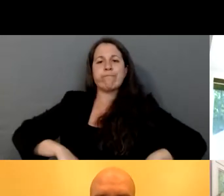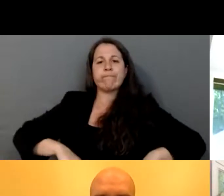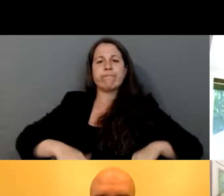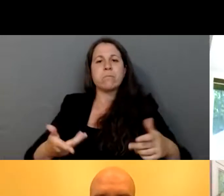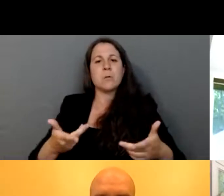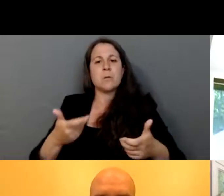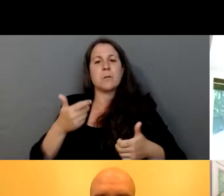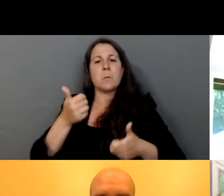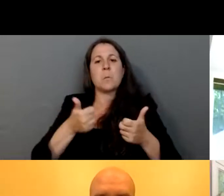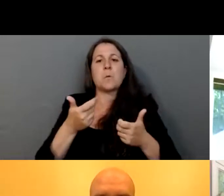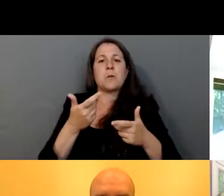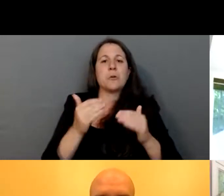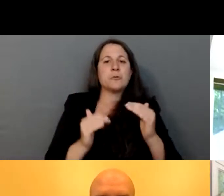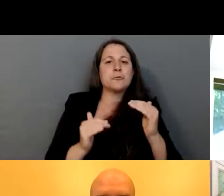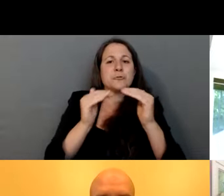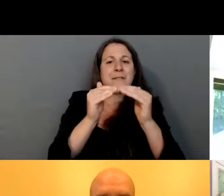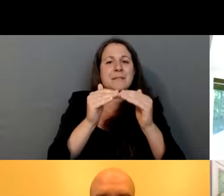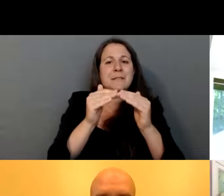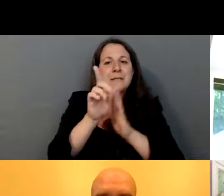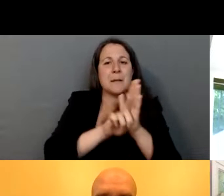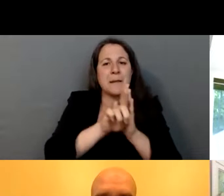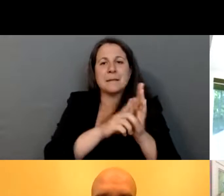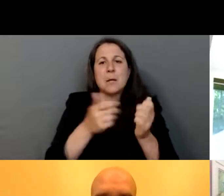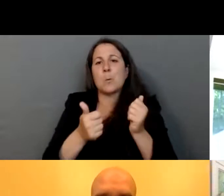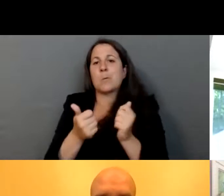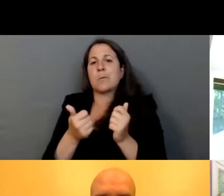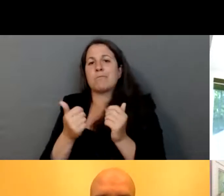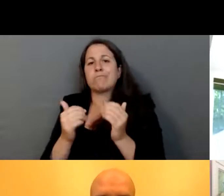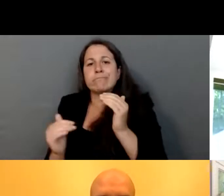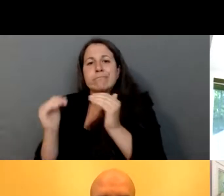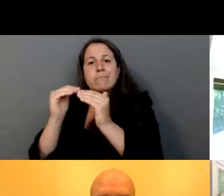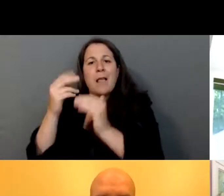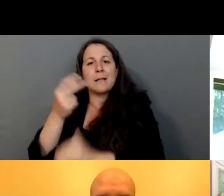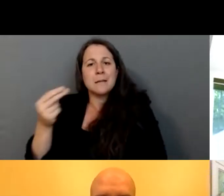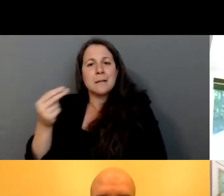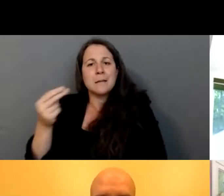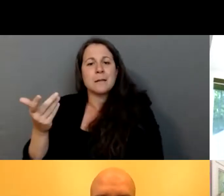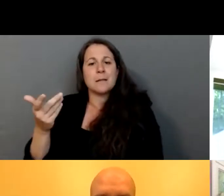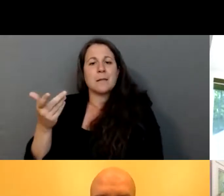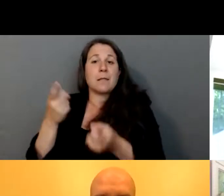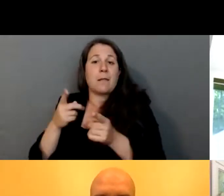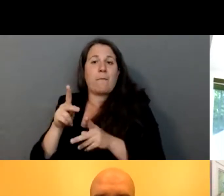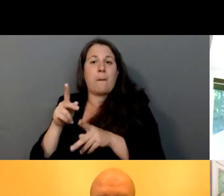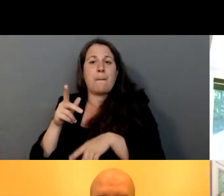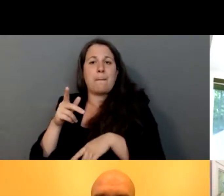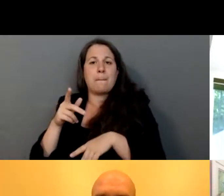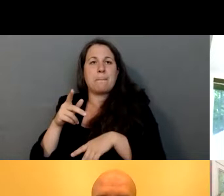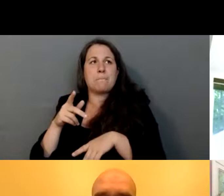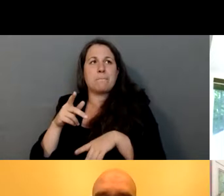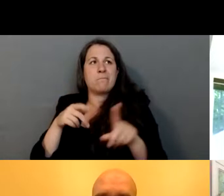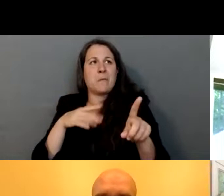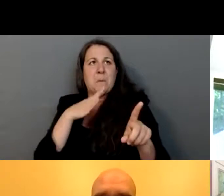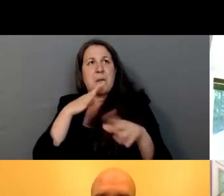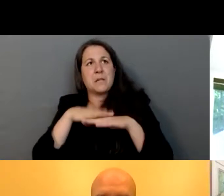justice climatique, ne vont pas nécessairement aborder les enjeux de capacitistes. Donc, les personnes handicapées ne se sentent pas bienvenue nécessairement à